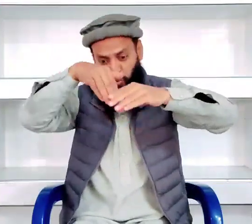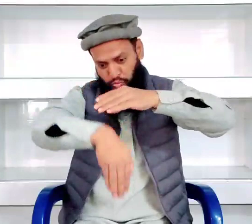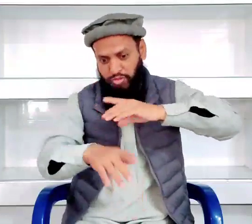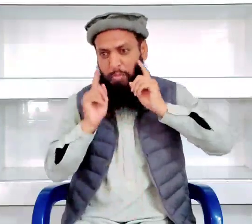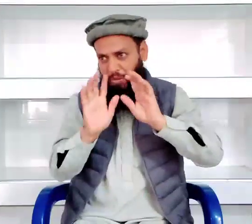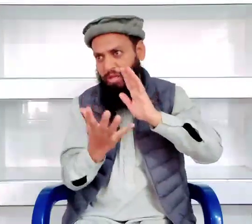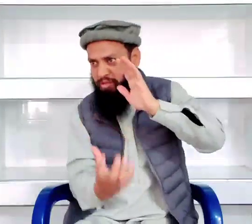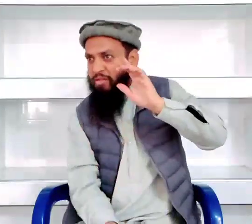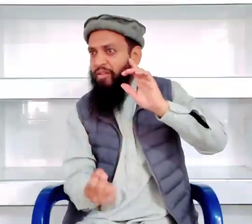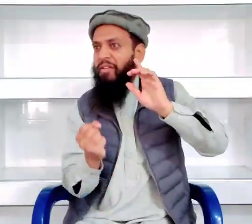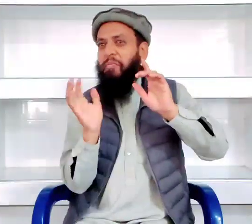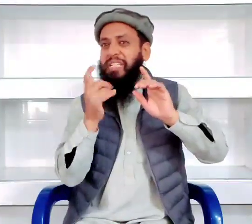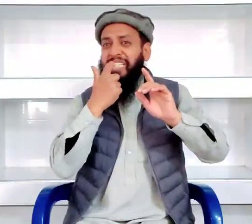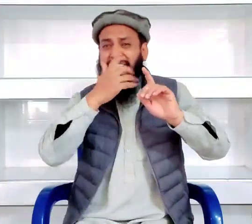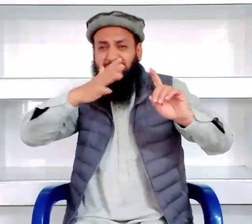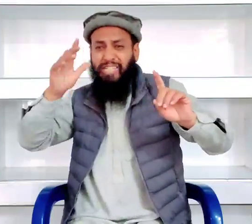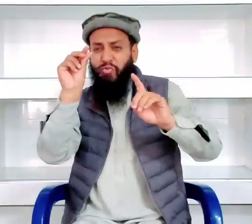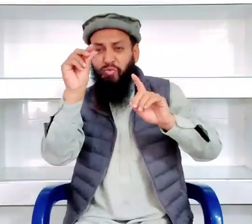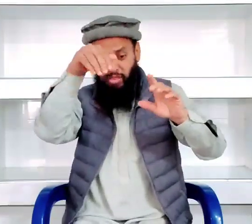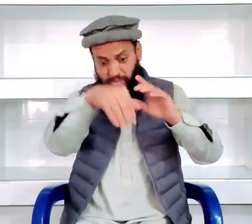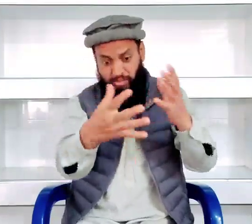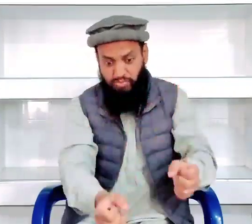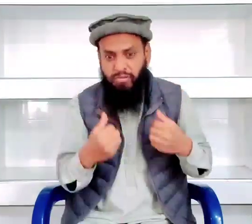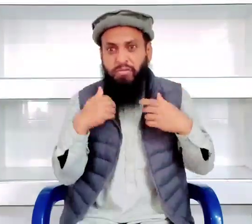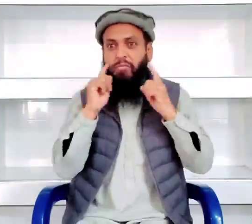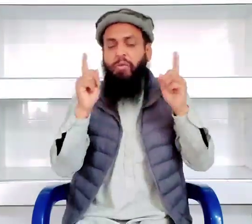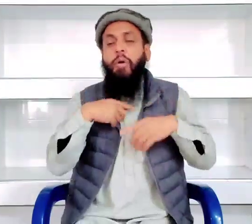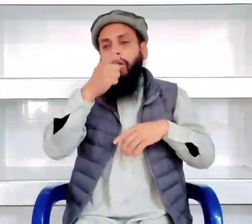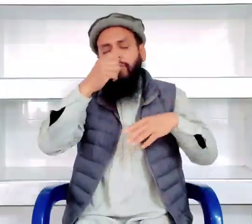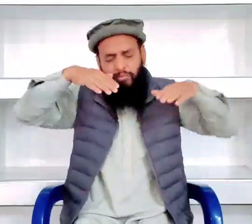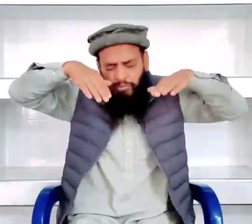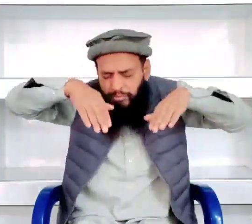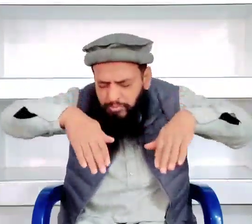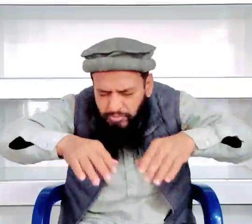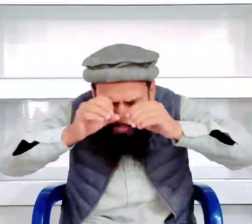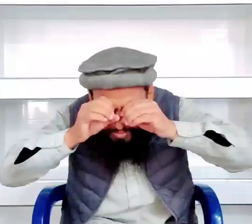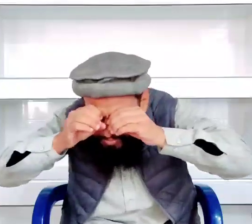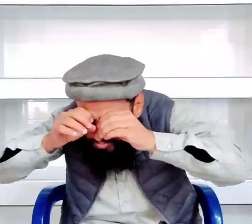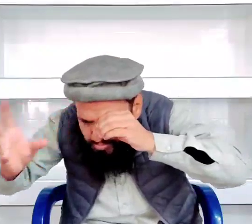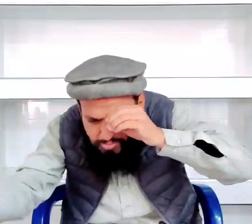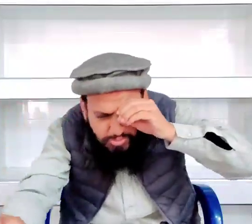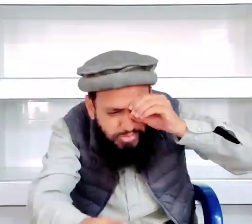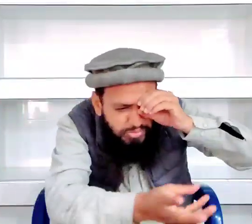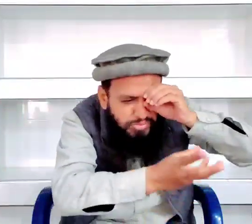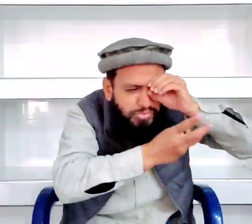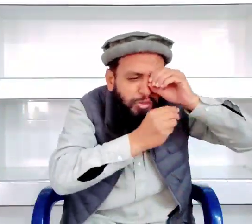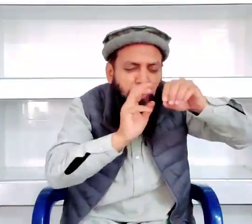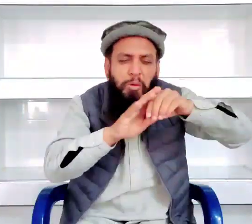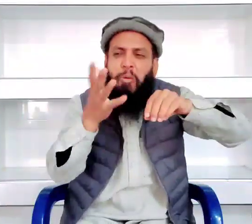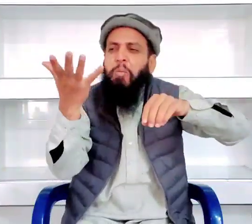یا کوئی ایسی چیز نکل آئے یا کچھ بھی نہ نکلے تو یہ دیکھو جناب رسول کیونکہ دھوکے بھی جا رہے تیرے اندر پتا ہی نہیں کہ کی ملے گا